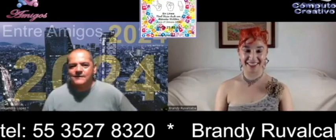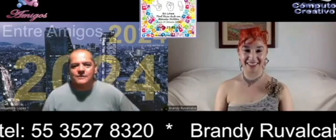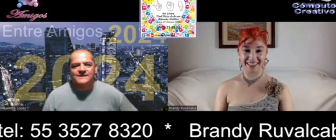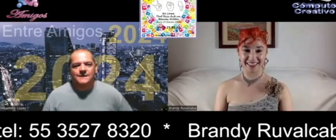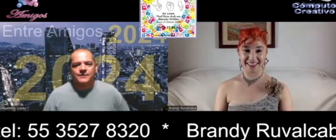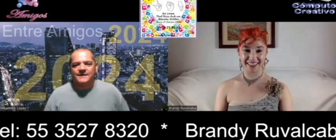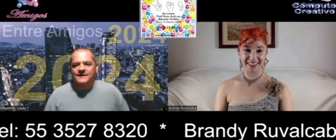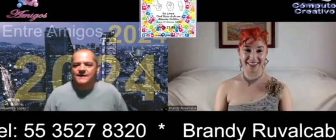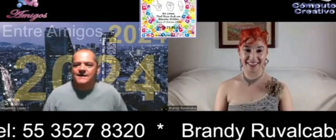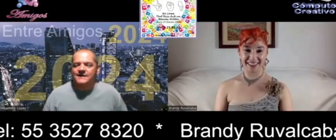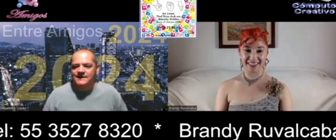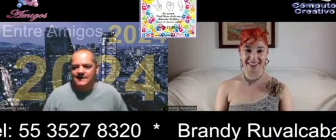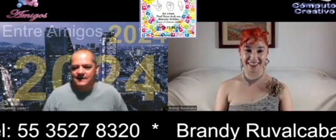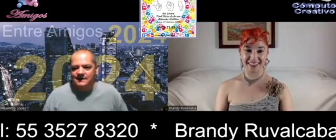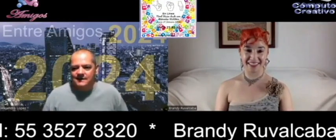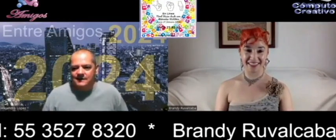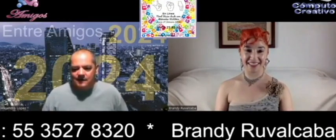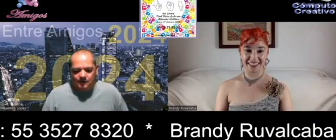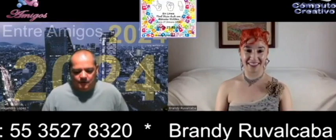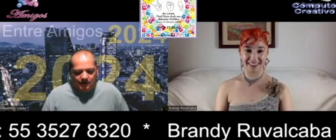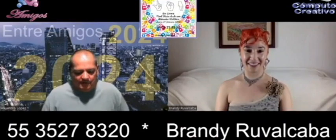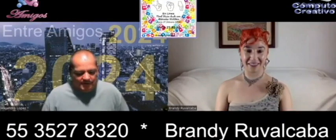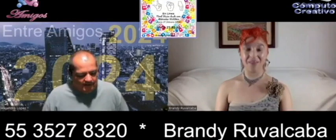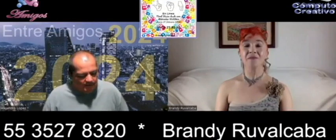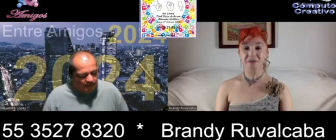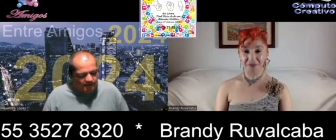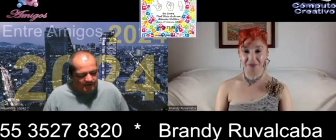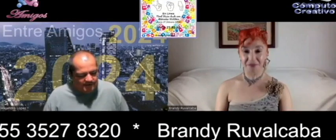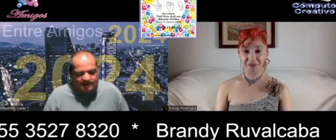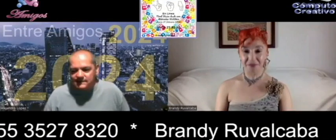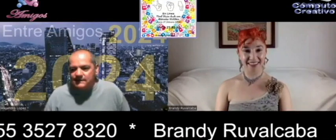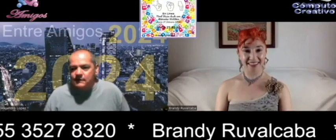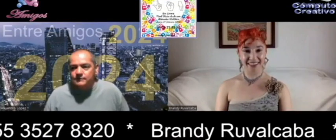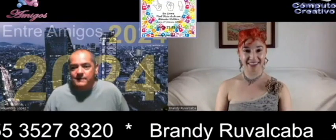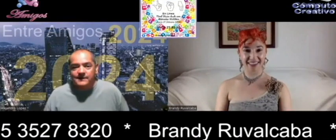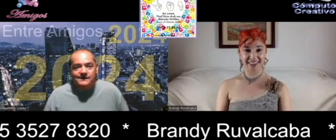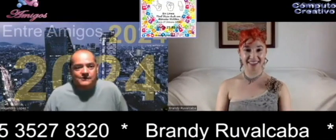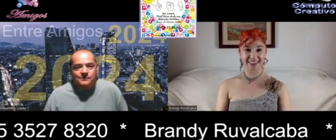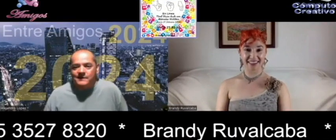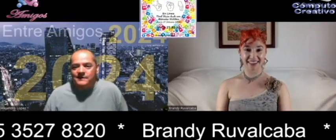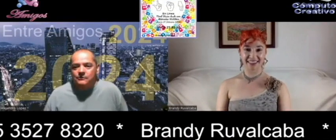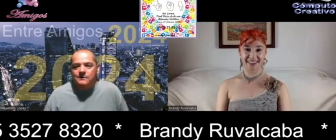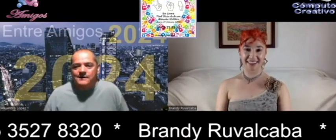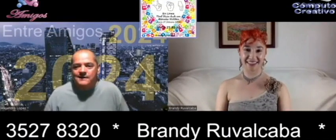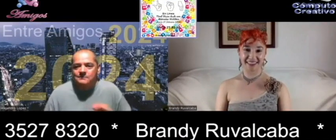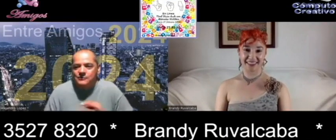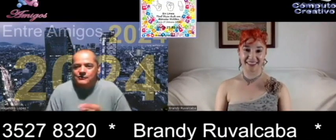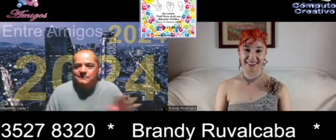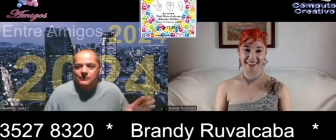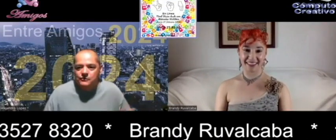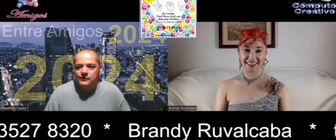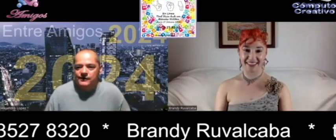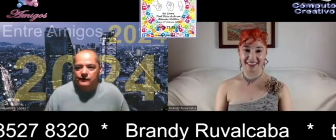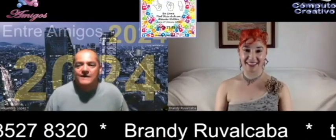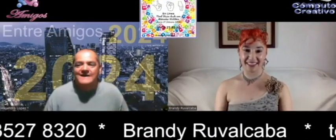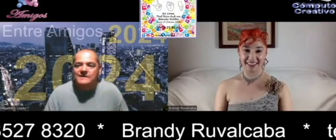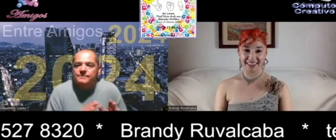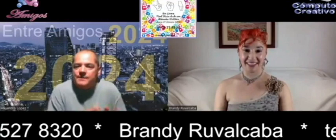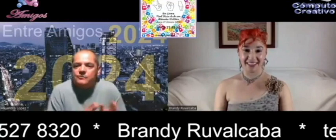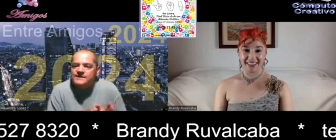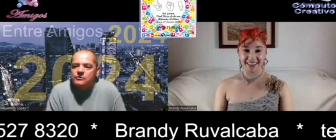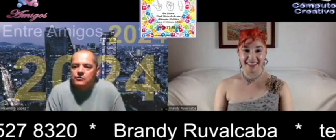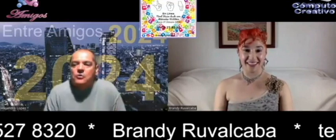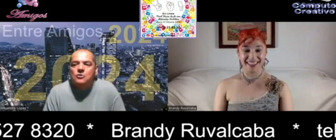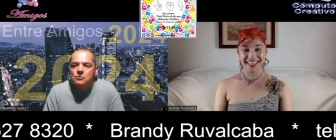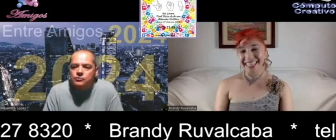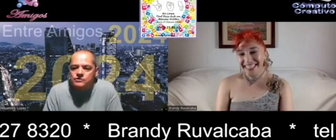las inquietudes que puede tener cada quien. Como a mí que luego me dicen, ¿qué haces? Le digo, pues a ver, estoy inventando a ver qué demonios se me ocurre, ¿no? Y siempre